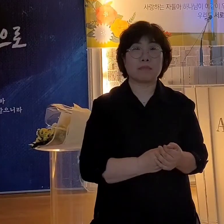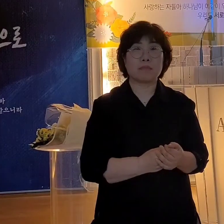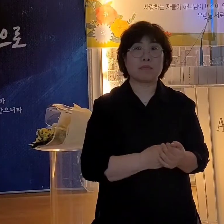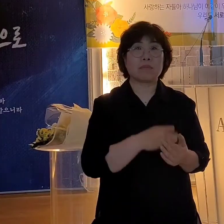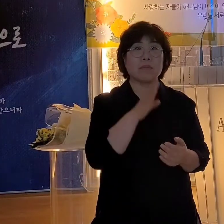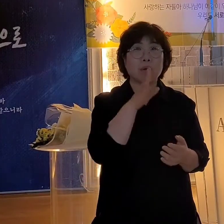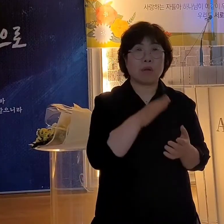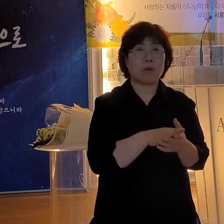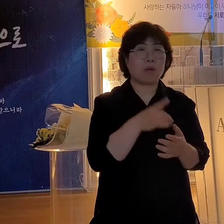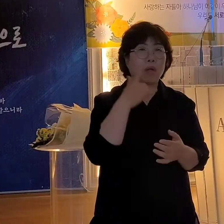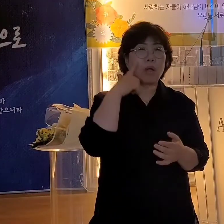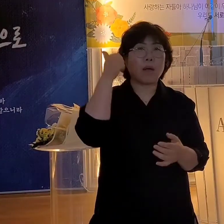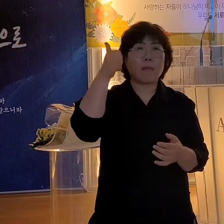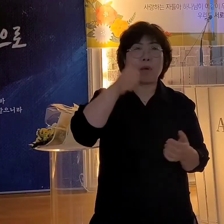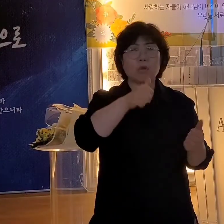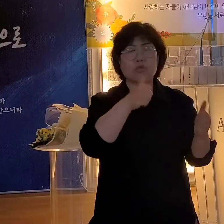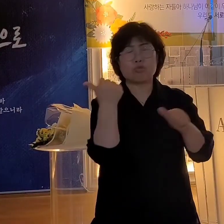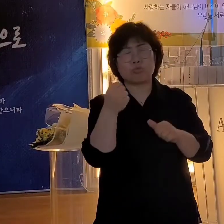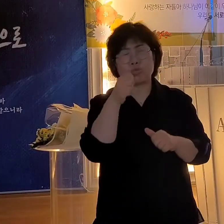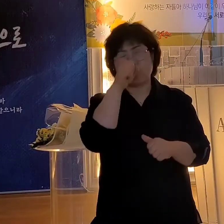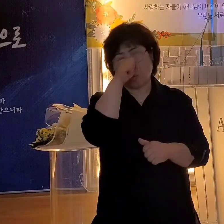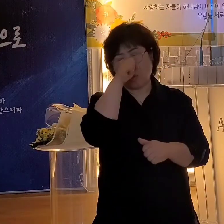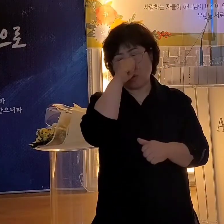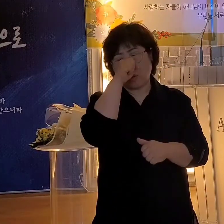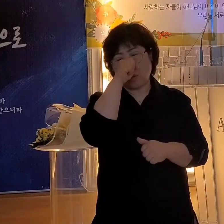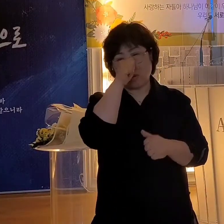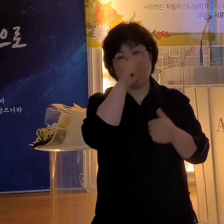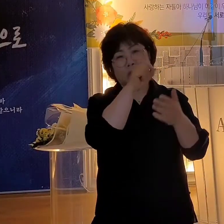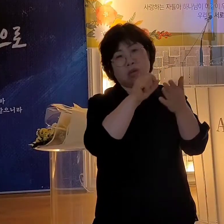바로 아빠가 죽었으면 좋겠다는 내용이었죠.